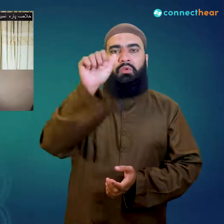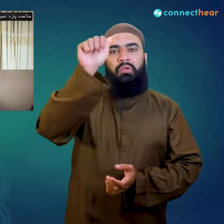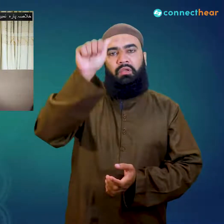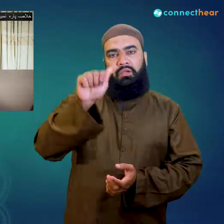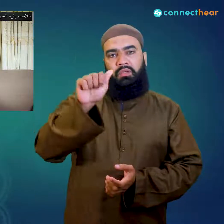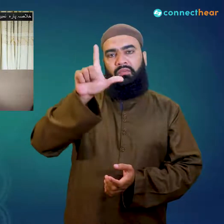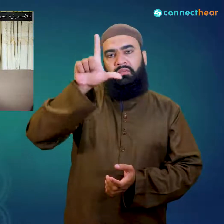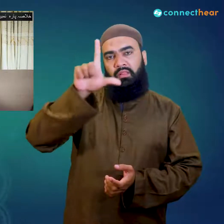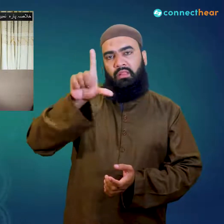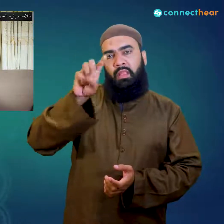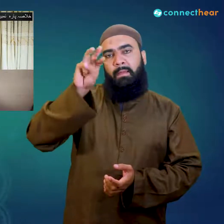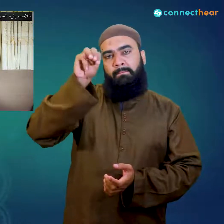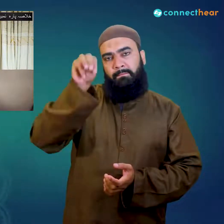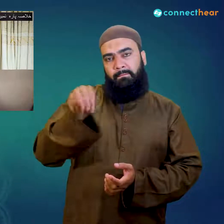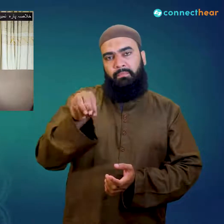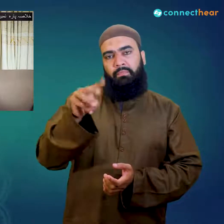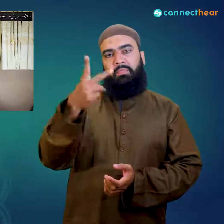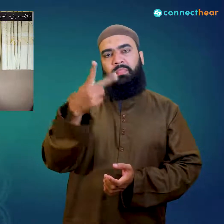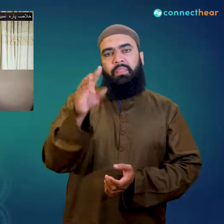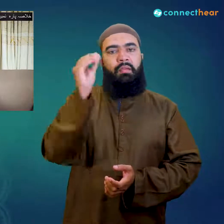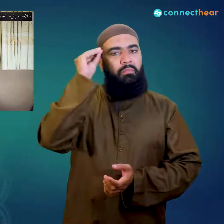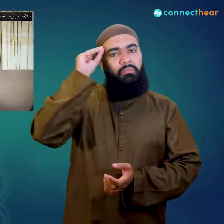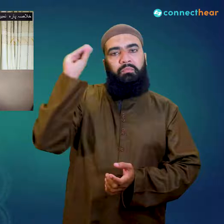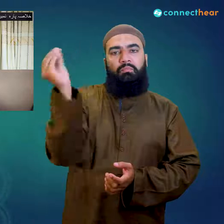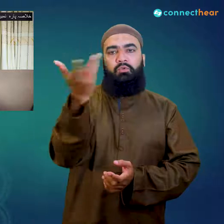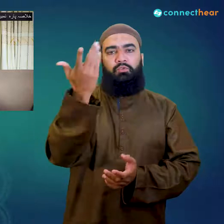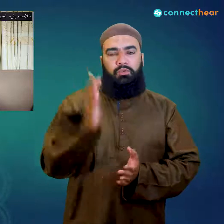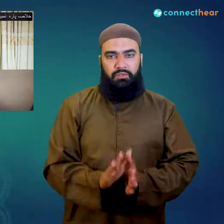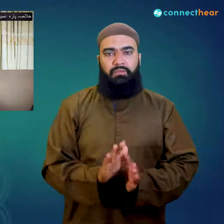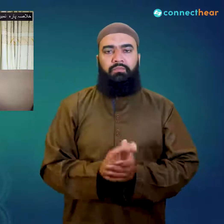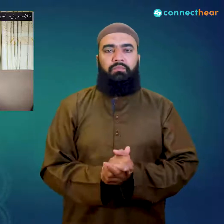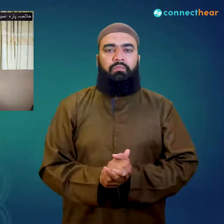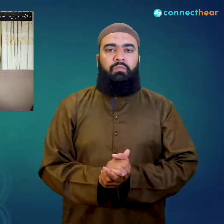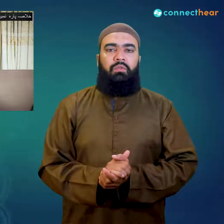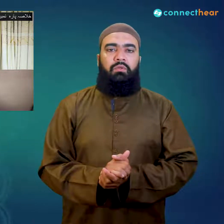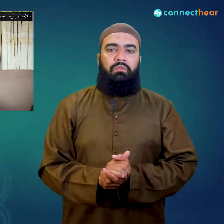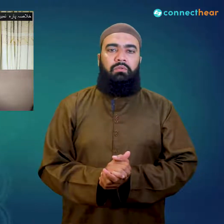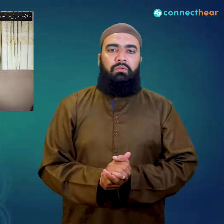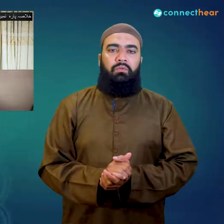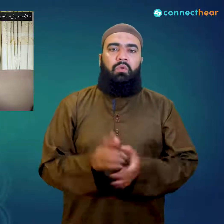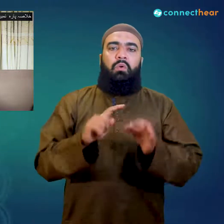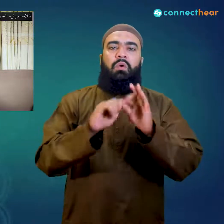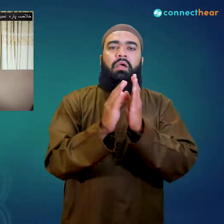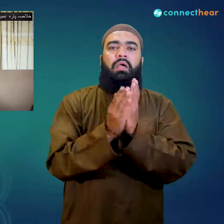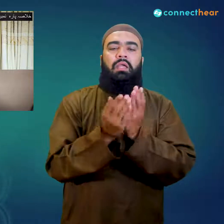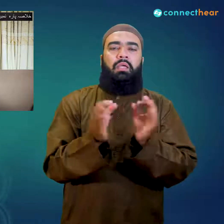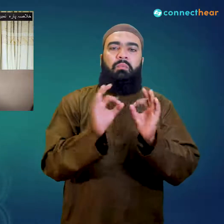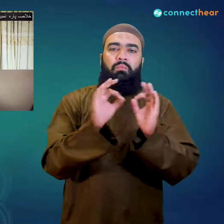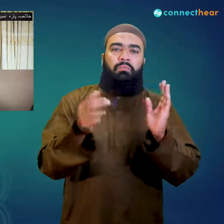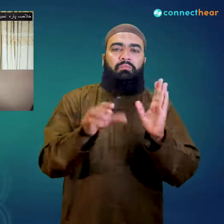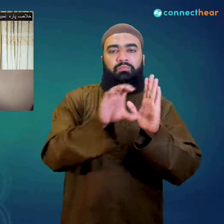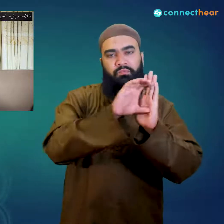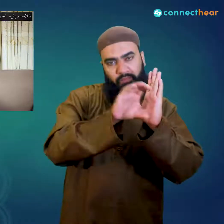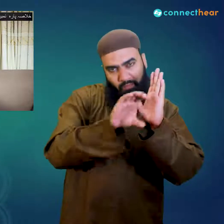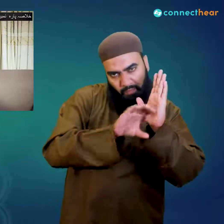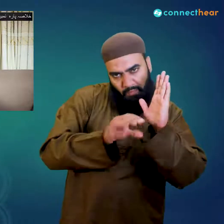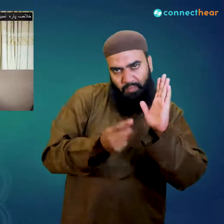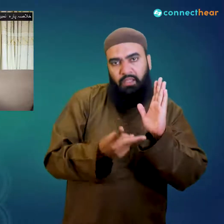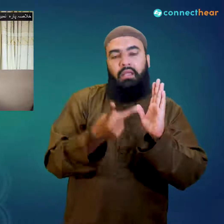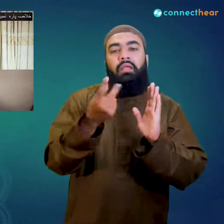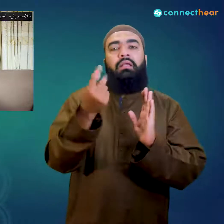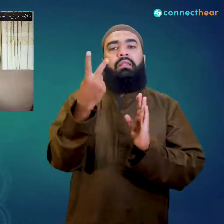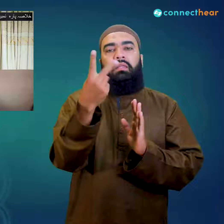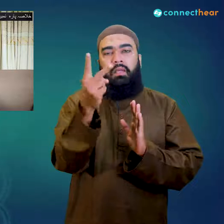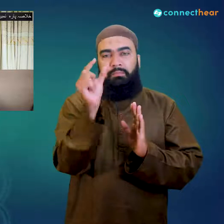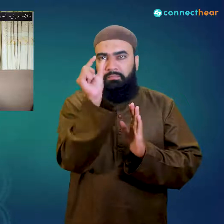میم کہلاتا ہے۔ قرآن مجید کے تمام پاروں کے نام ان کی ابتدائی حروف سے شروع ہوتے ہیں، جیسے